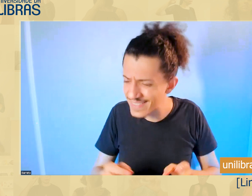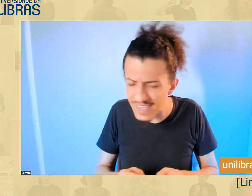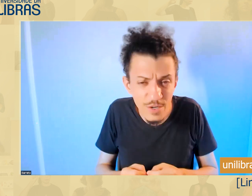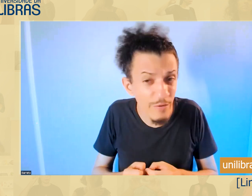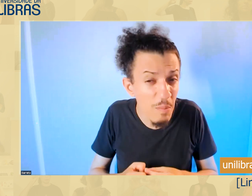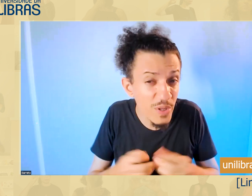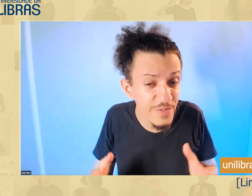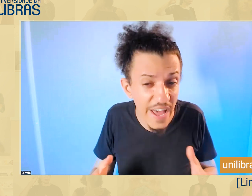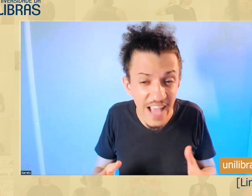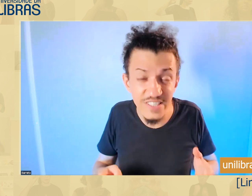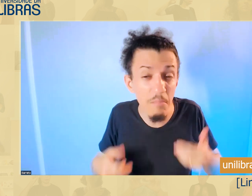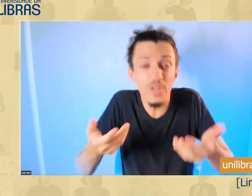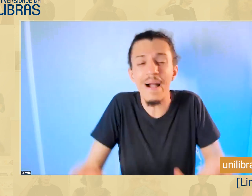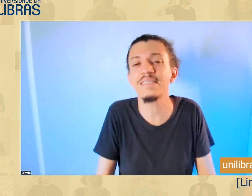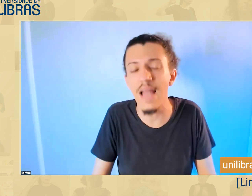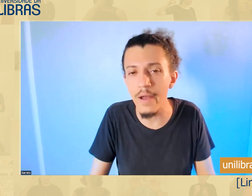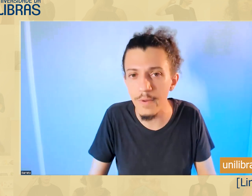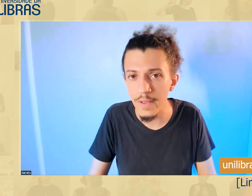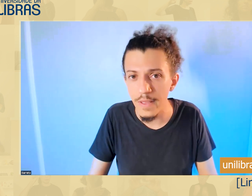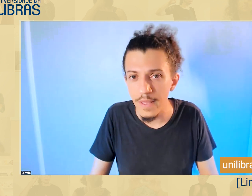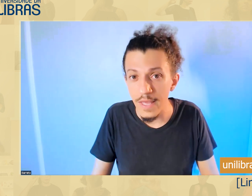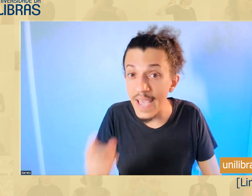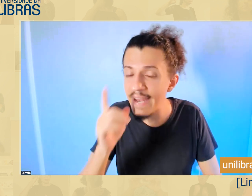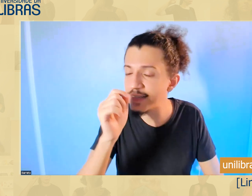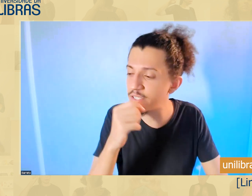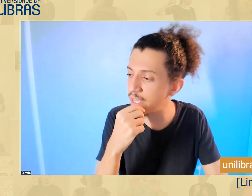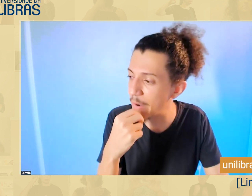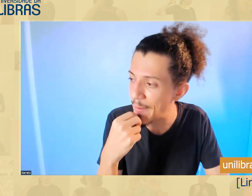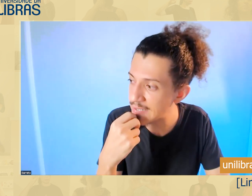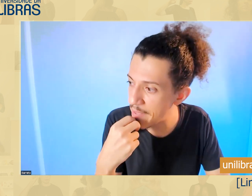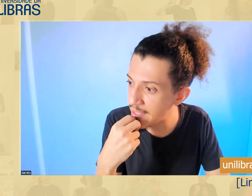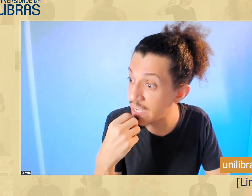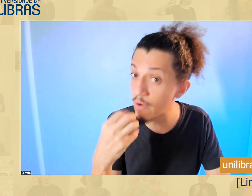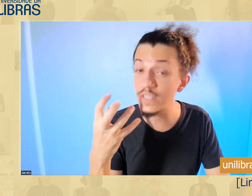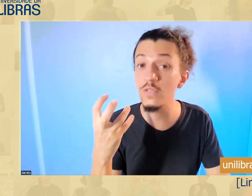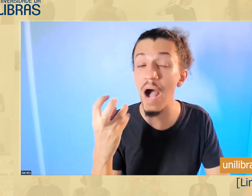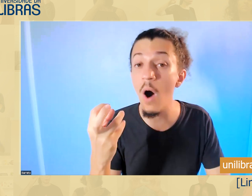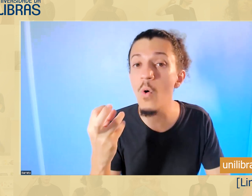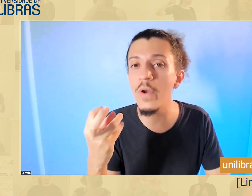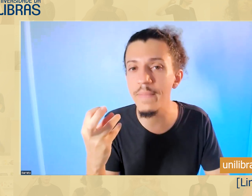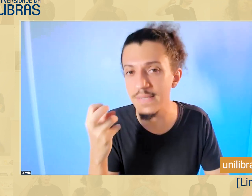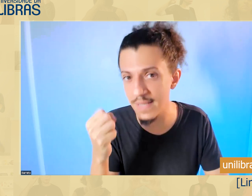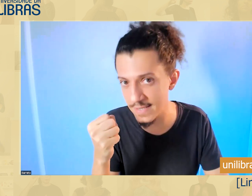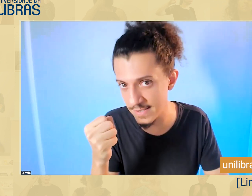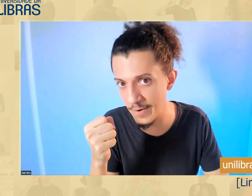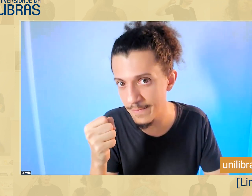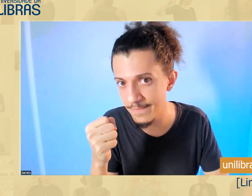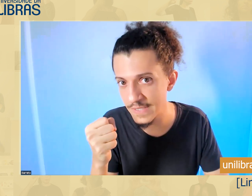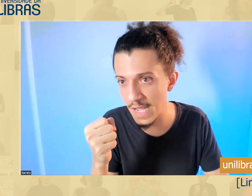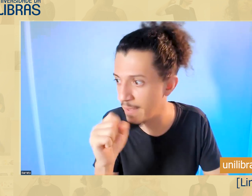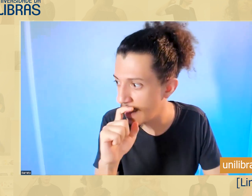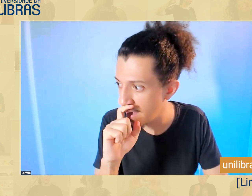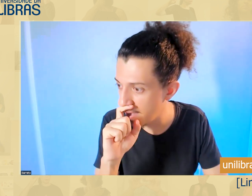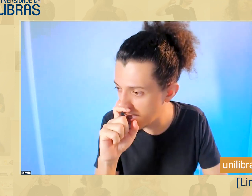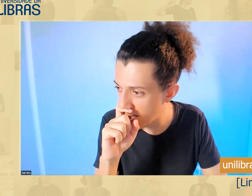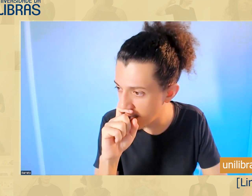você está sinalizando de uma forma muito diferente, está muito mais claro. E aí nesse dia que eu percebi que tinha acontecido algo na minha sinalização,